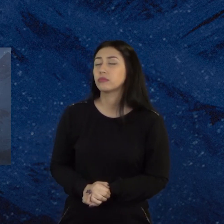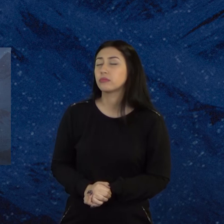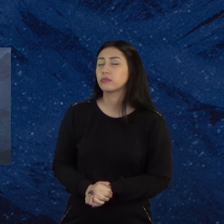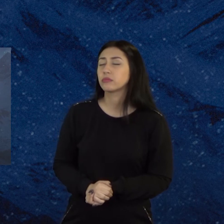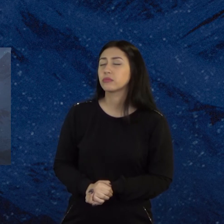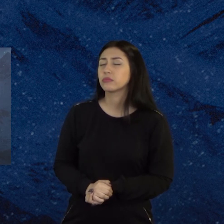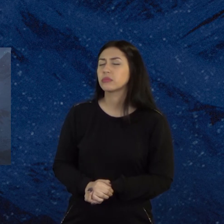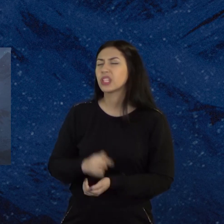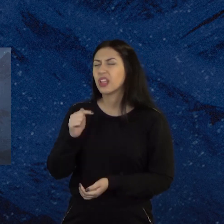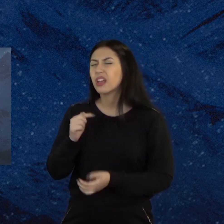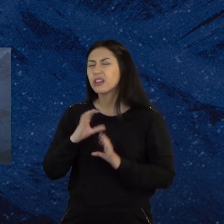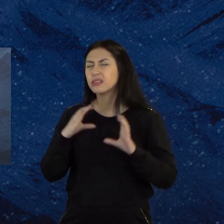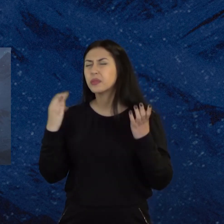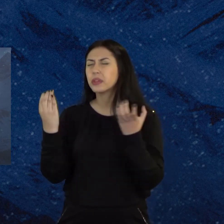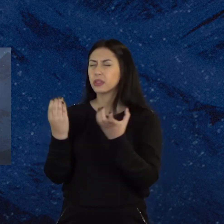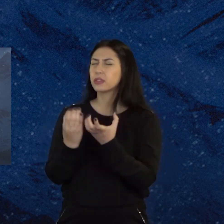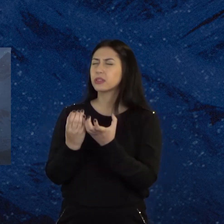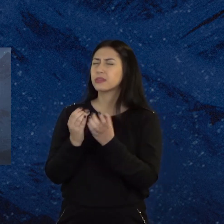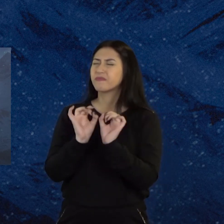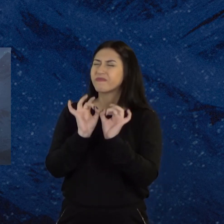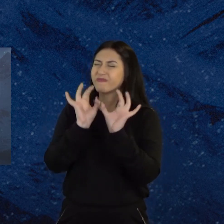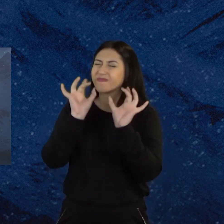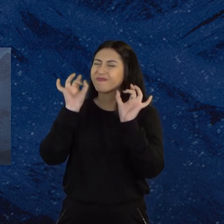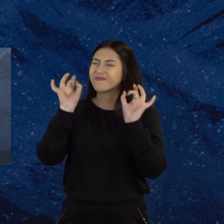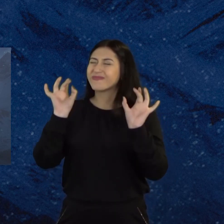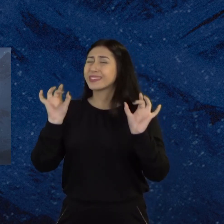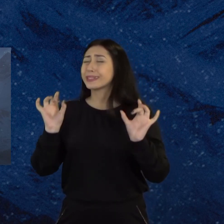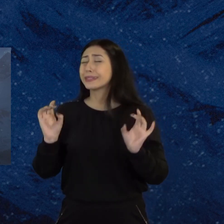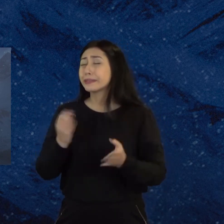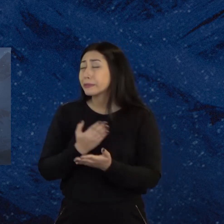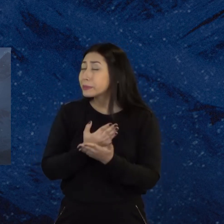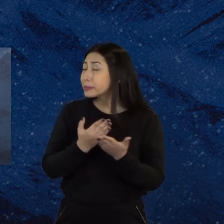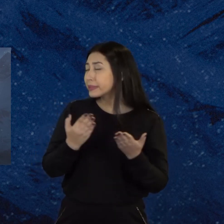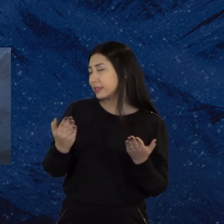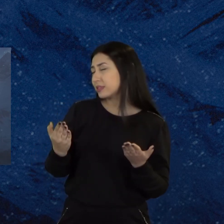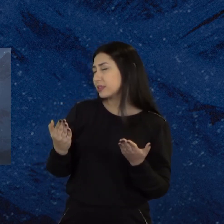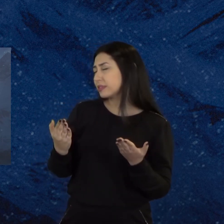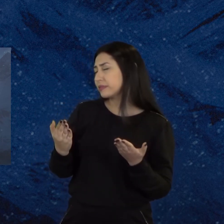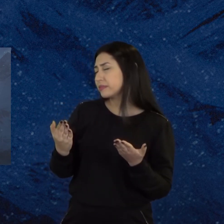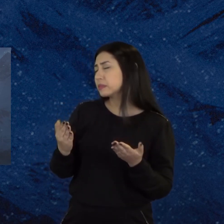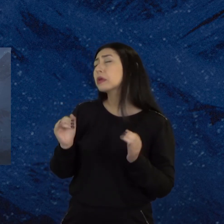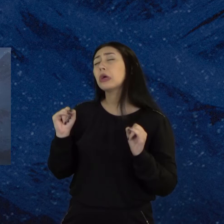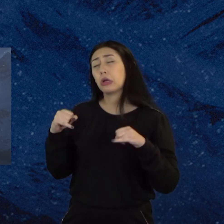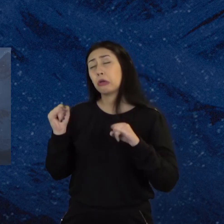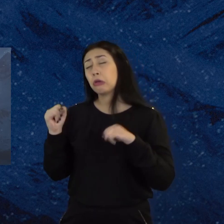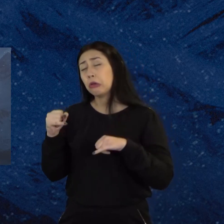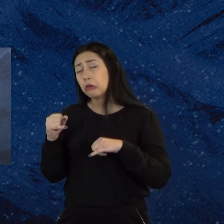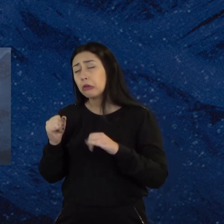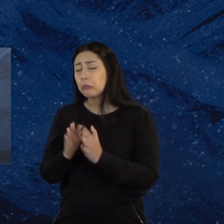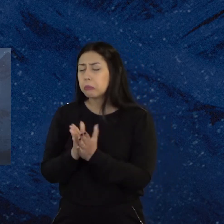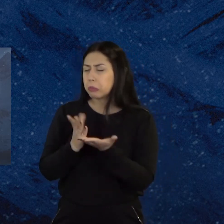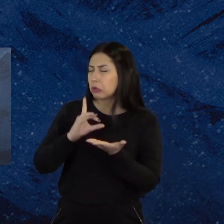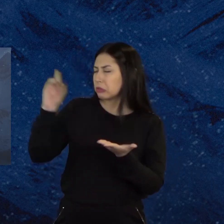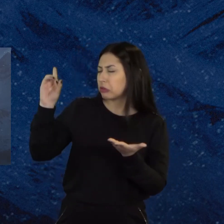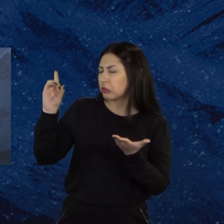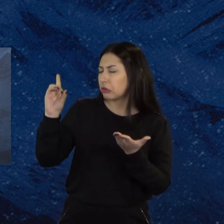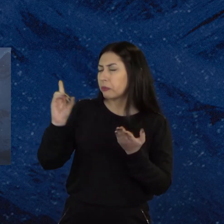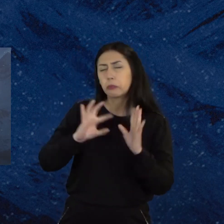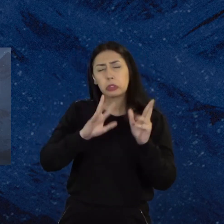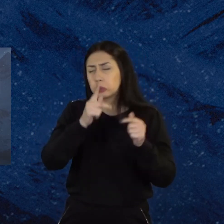Essa conferência é especial para eles. É claro, a palavra do Senhor é para todos